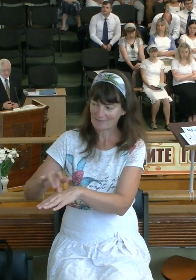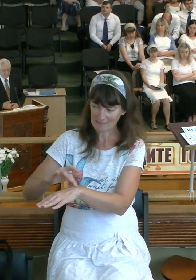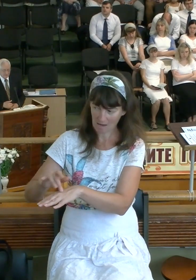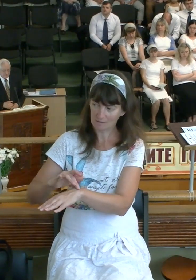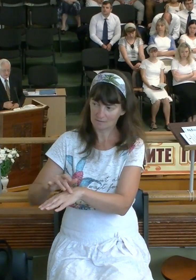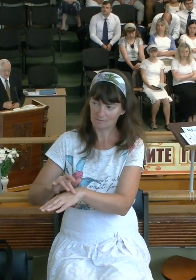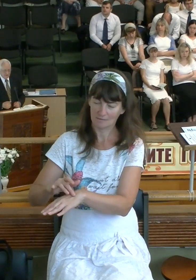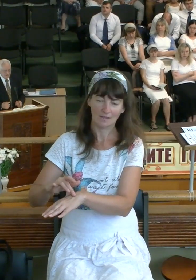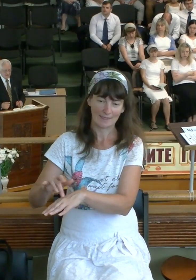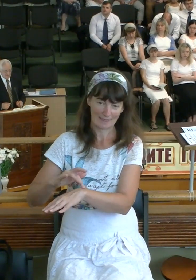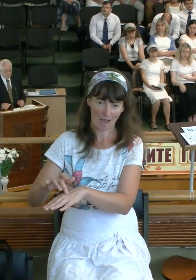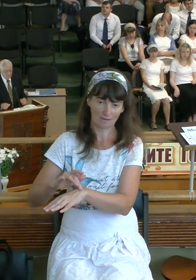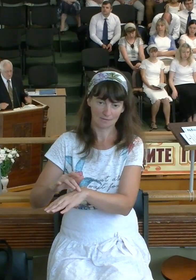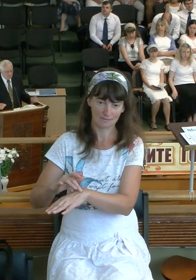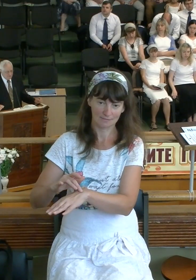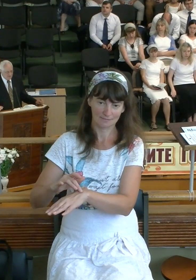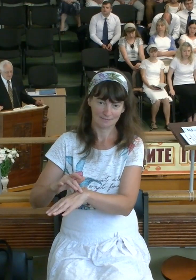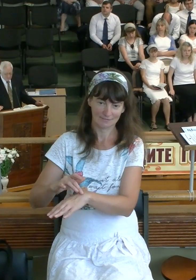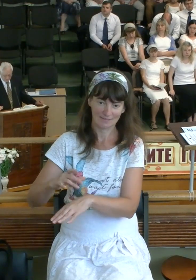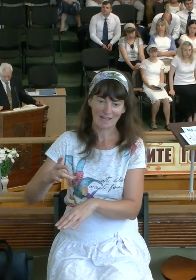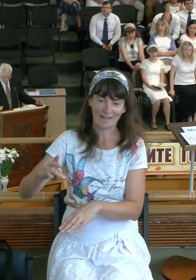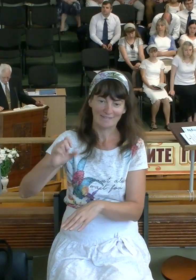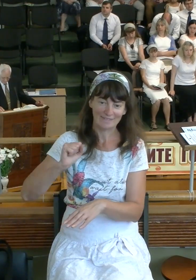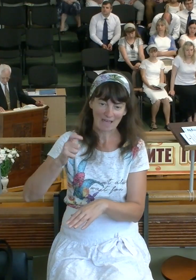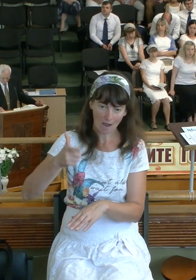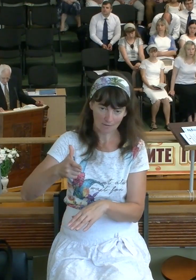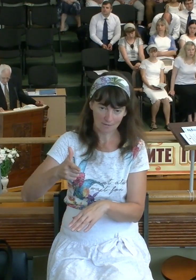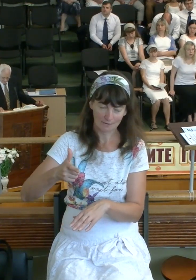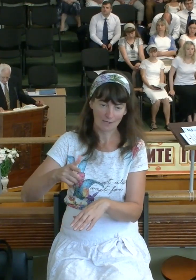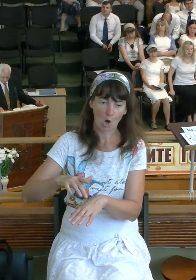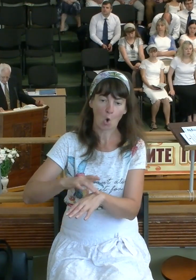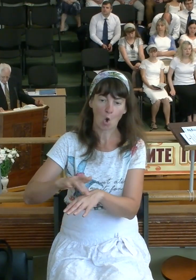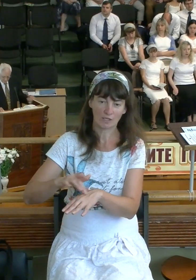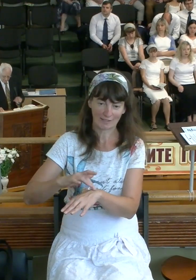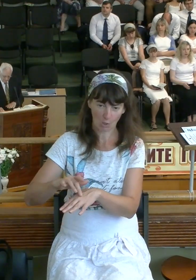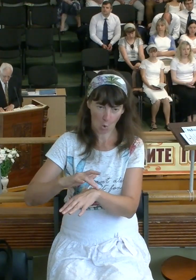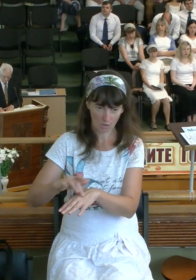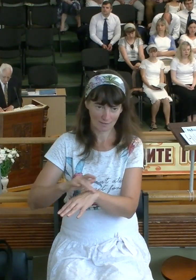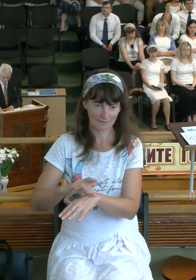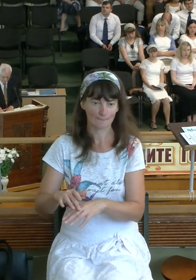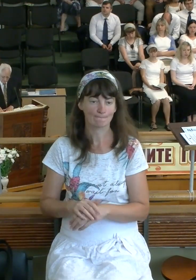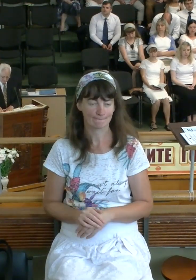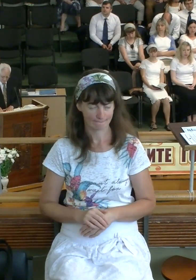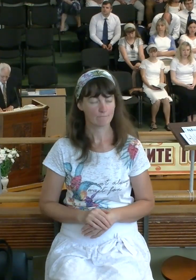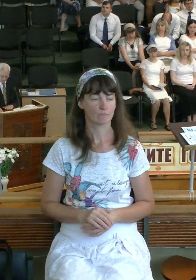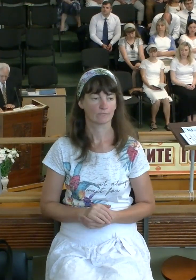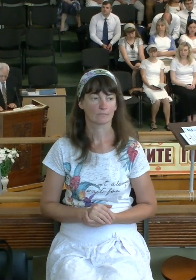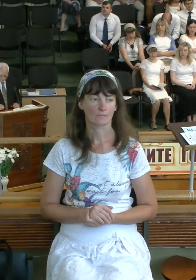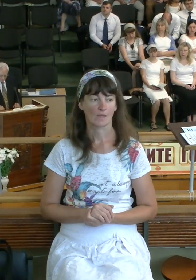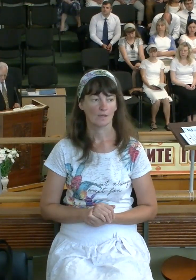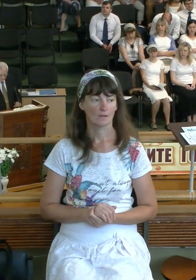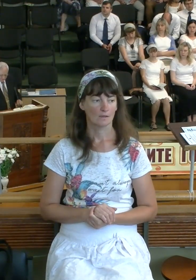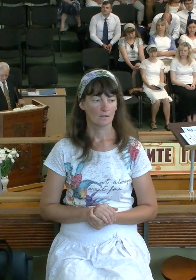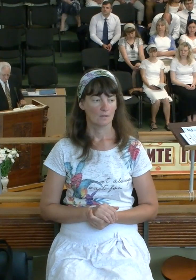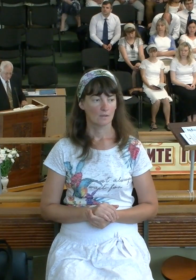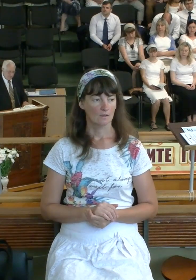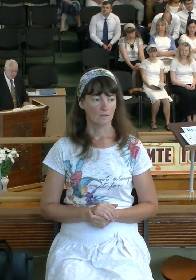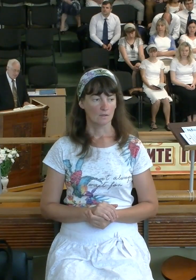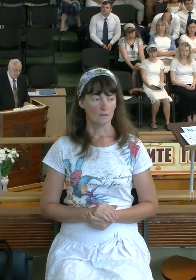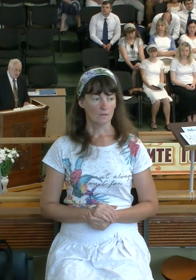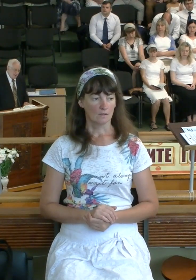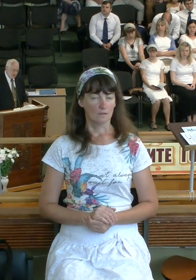к Колоссянам. Мы будем, друзья, сейчас молиться. Знаете, есть псалом в нашем